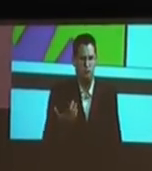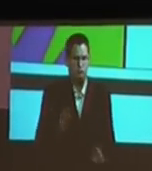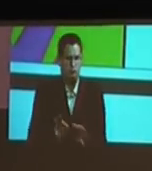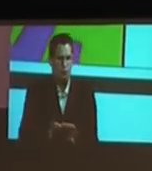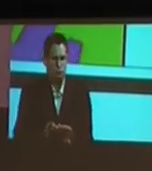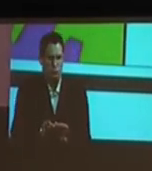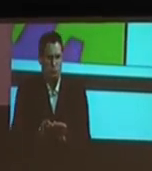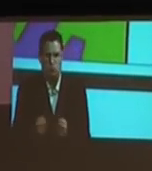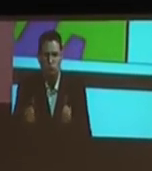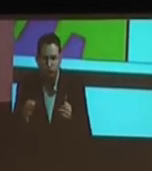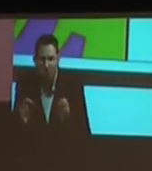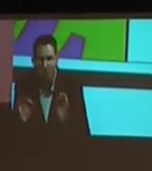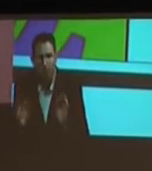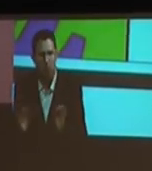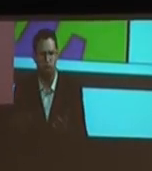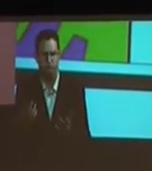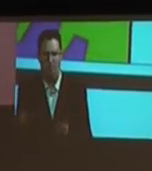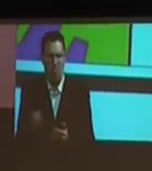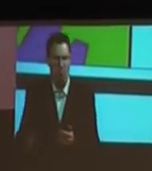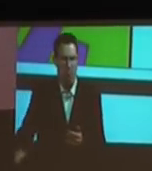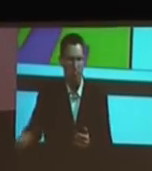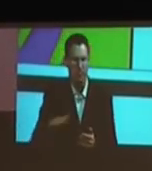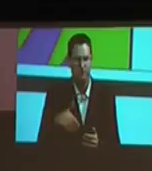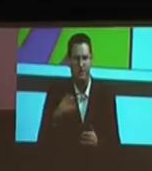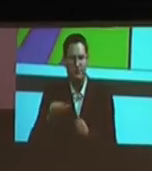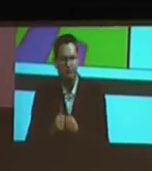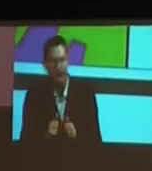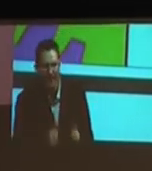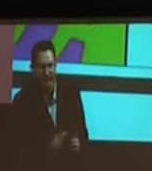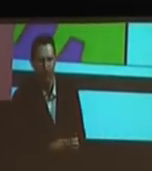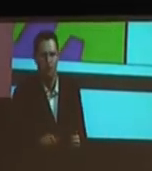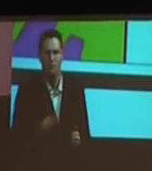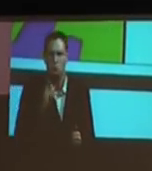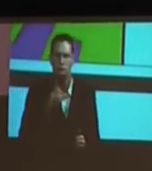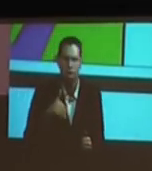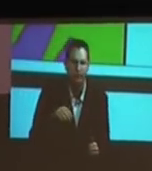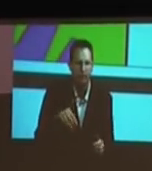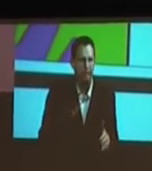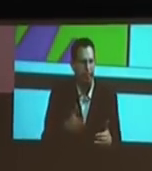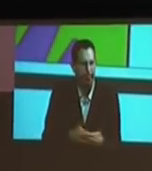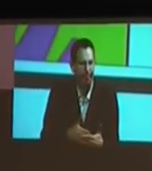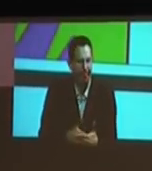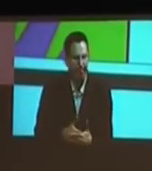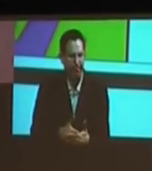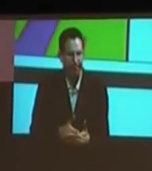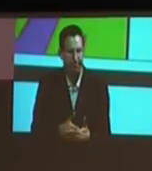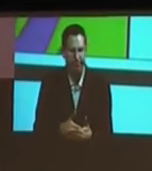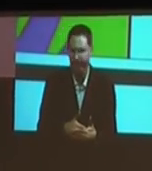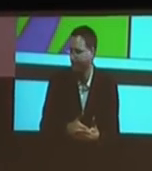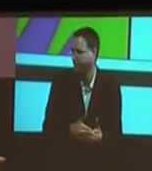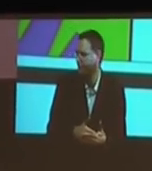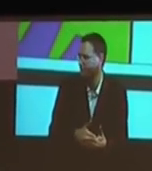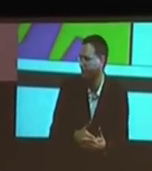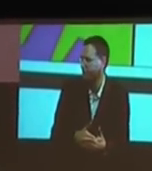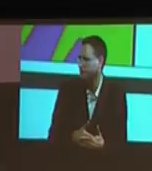Vor 15 Jahren zum Beispiel gab es ganz, ganz wenig Dolmetscher. Es gab Helfer,